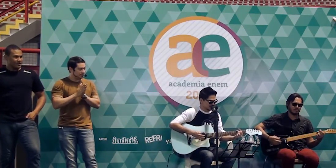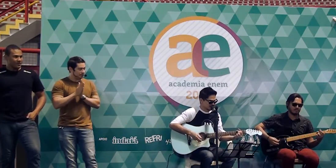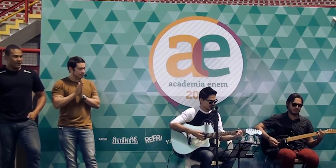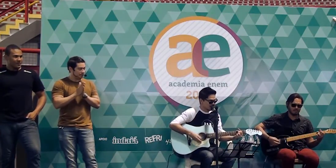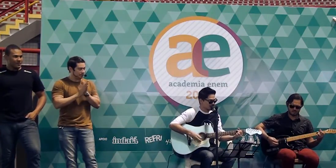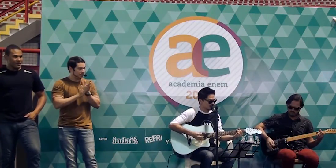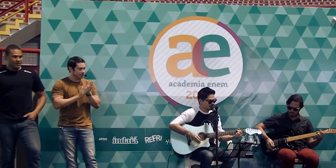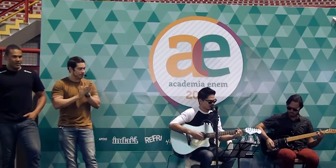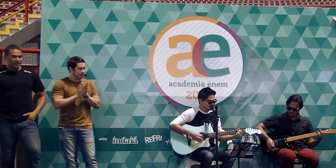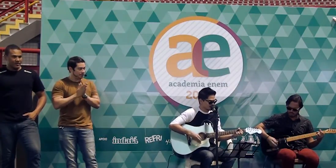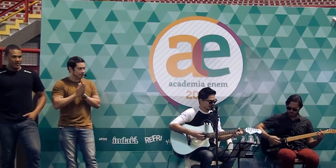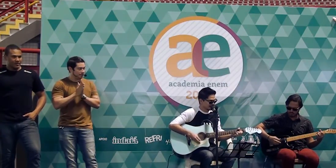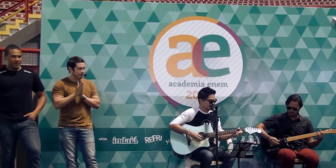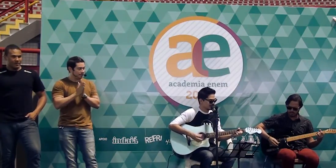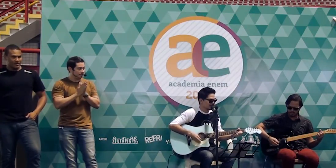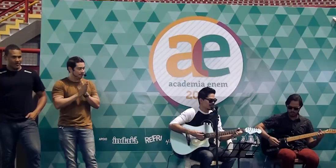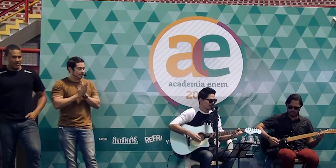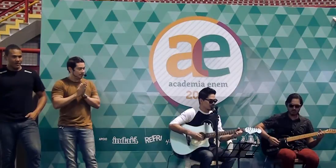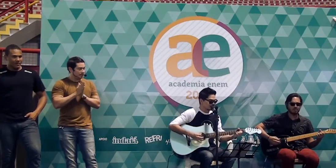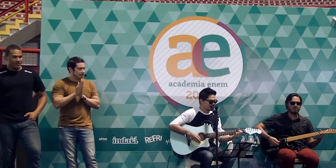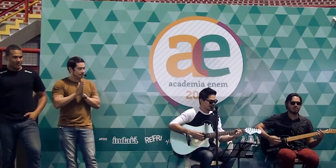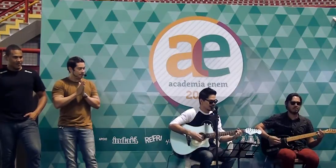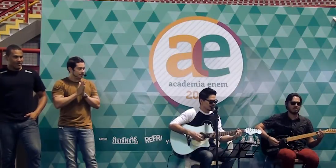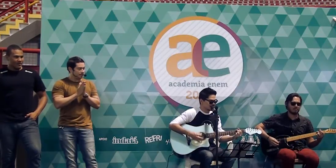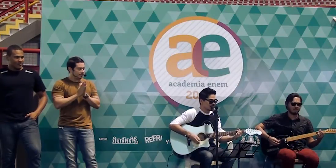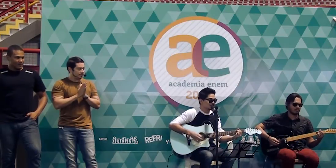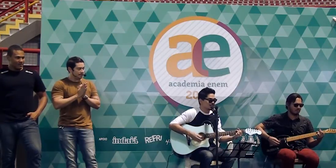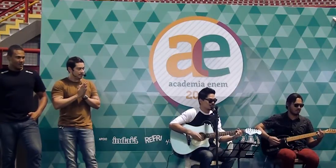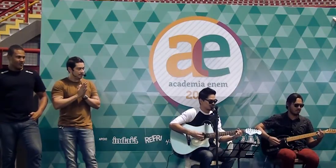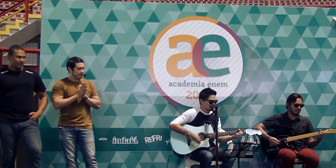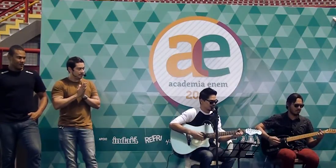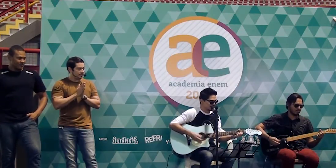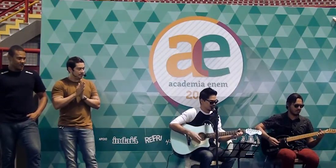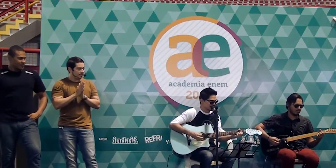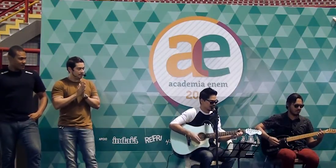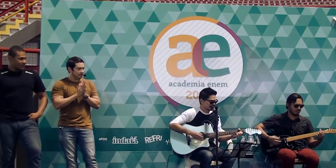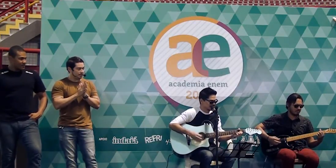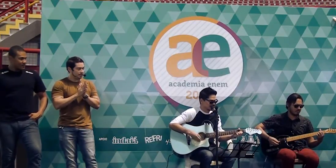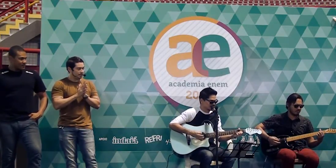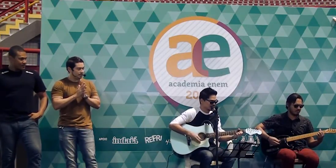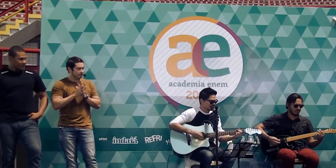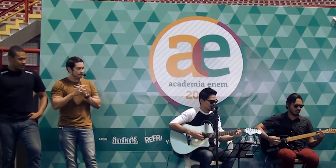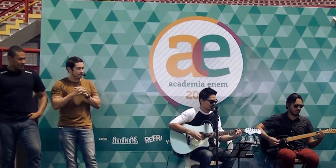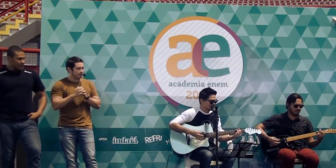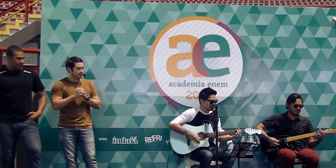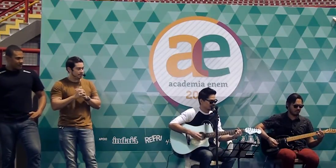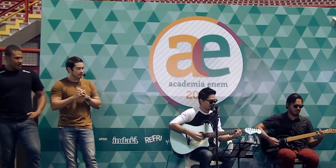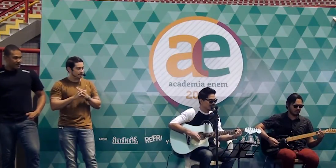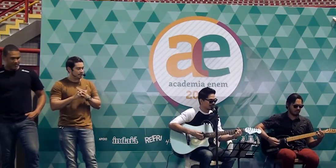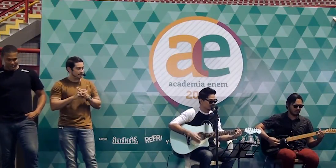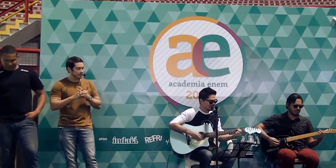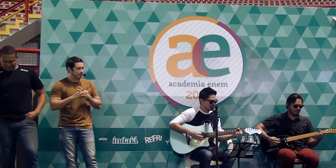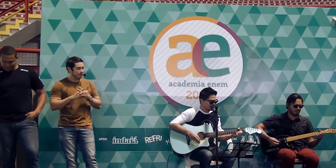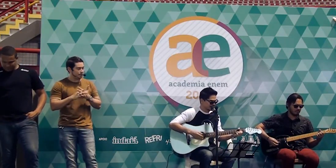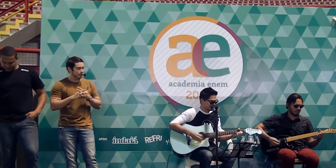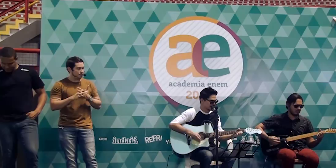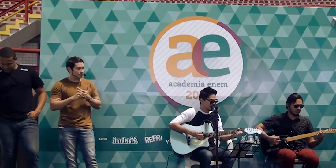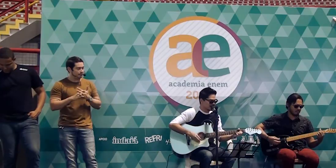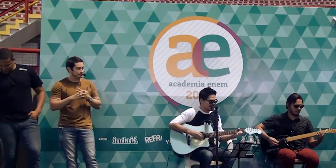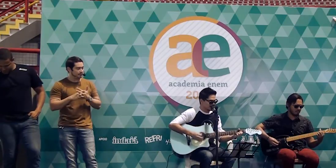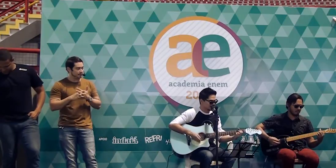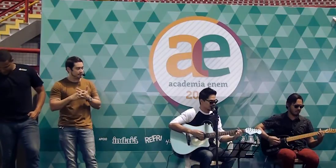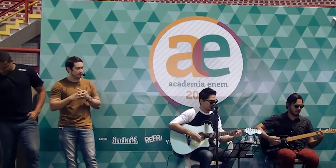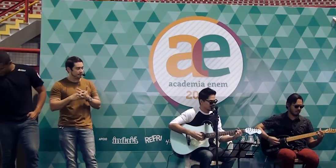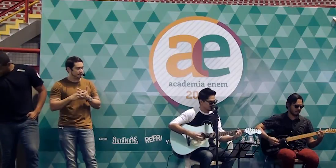no seu sangue o ódio que Jesus lhe deu. Quando criança só sabe ser bandido ainda, mas quando com tiro de soldado pai